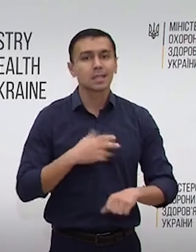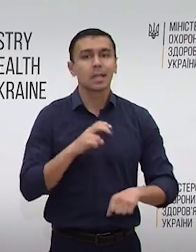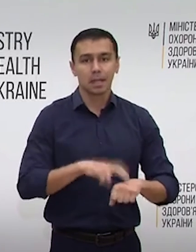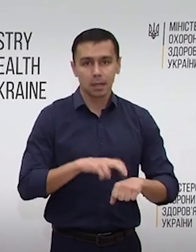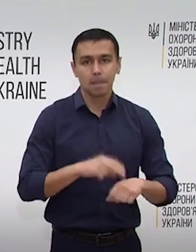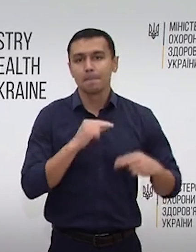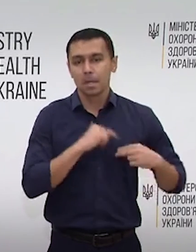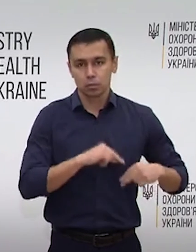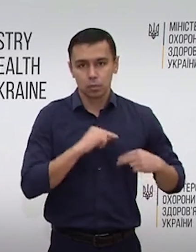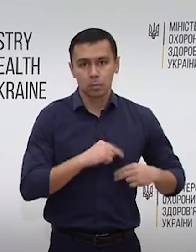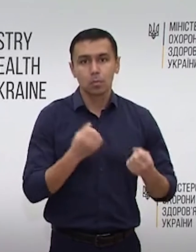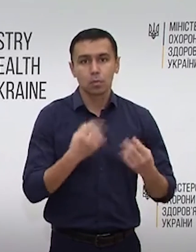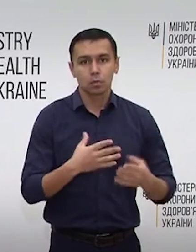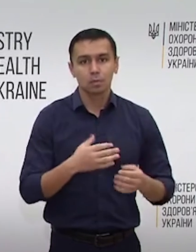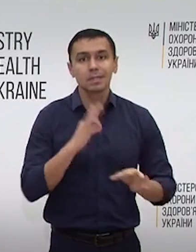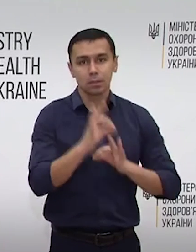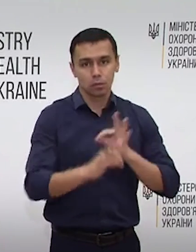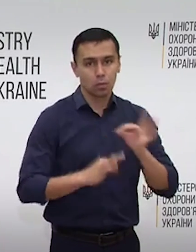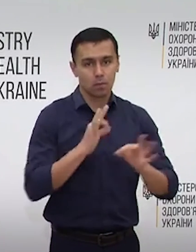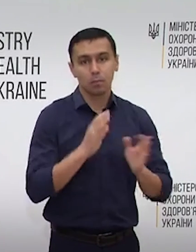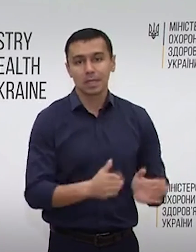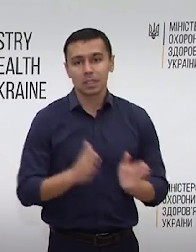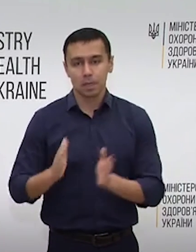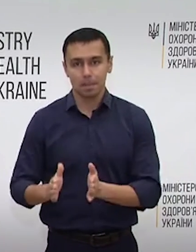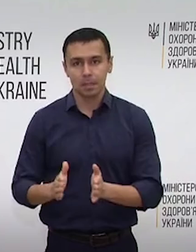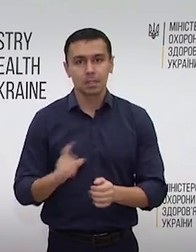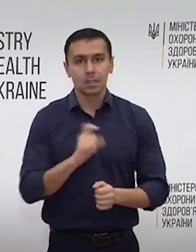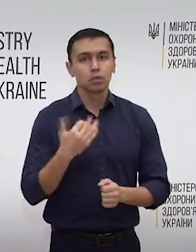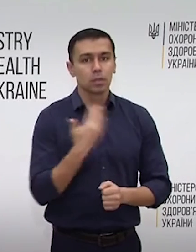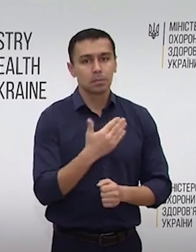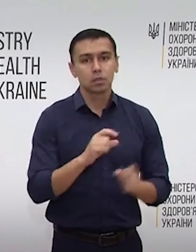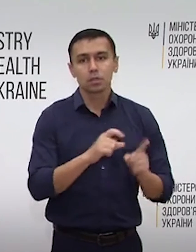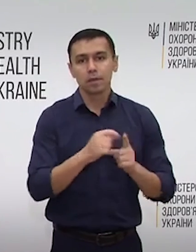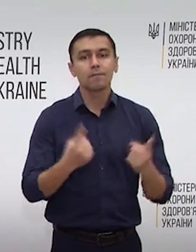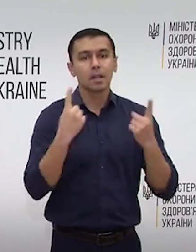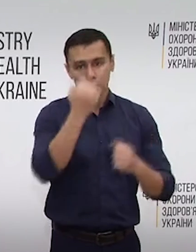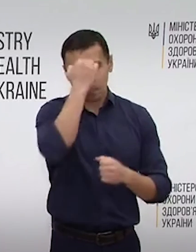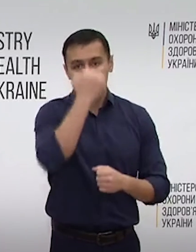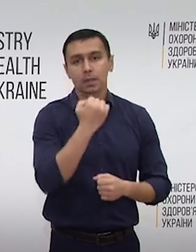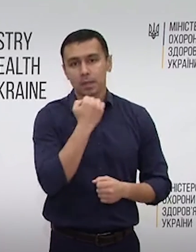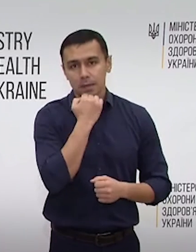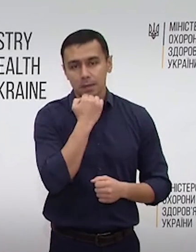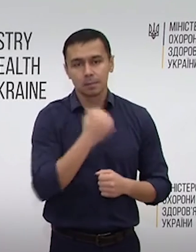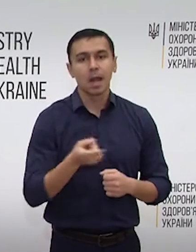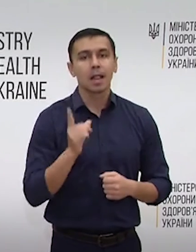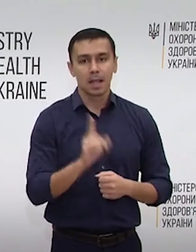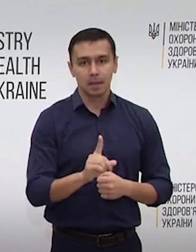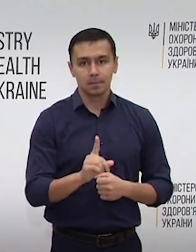лікарі працюють просто в цілодобовому режимі, за що їм слова великої подяки,